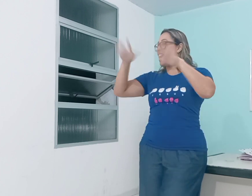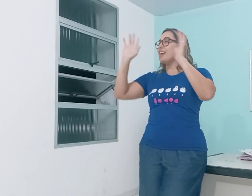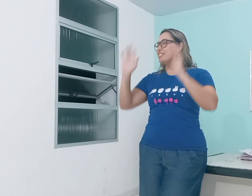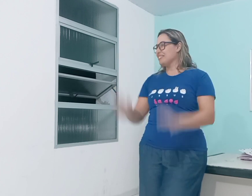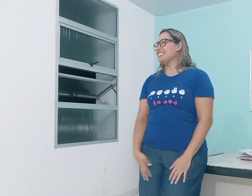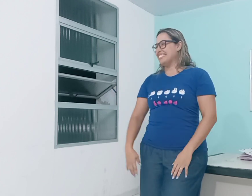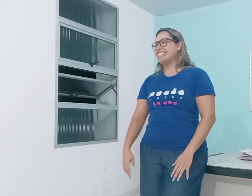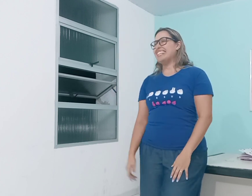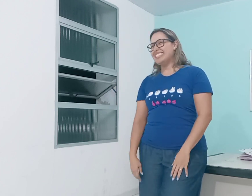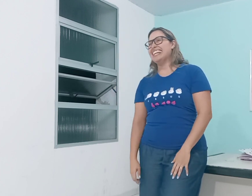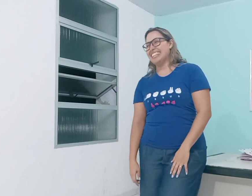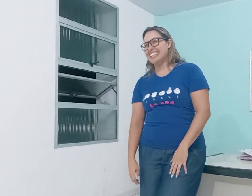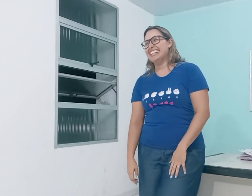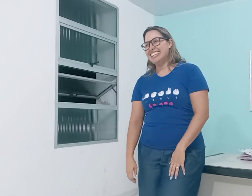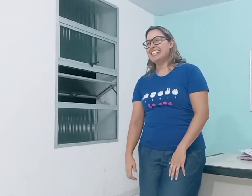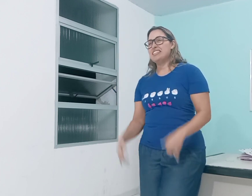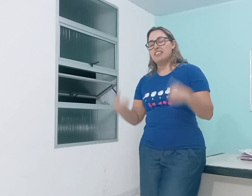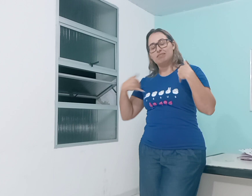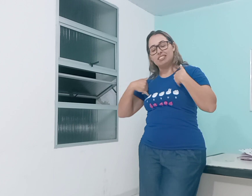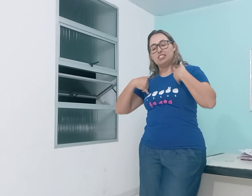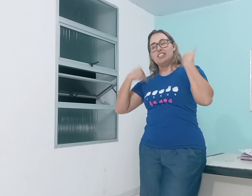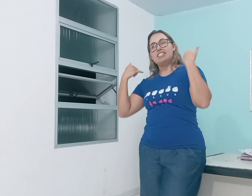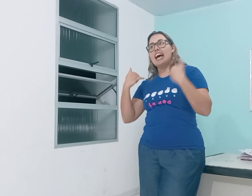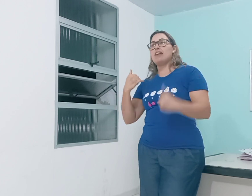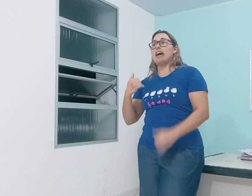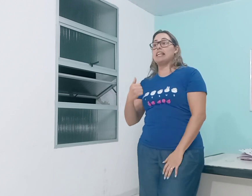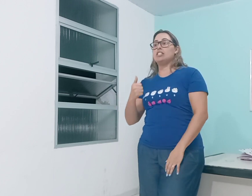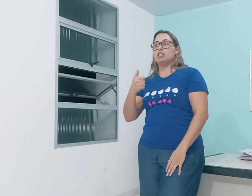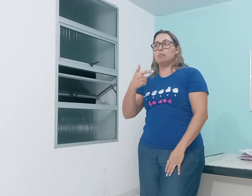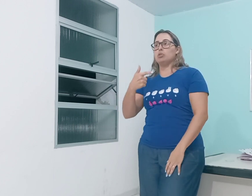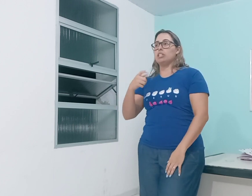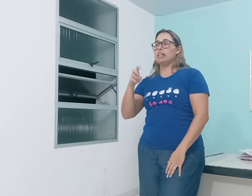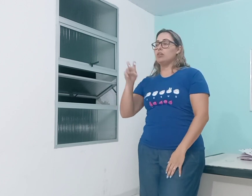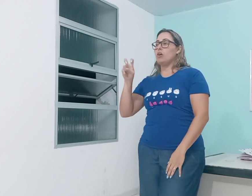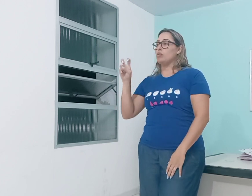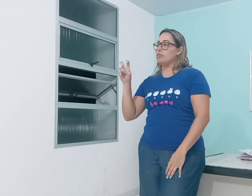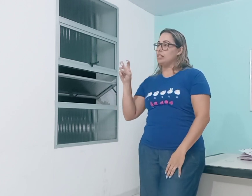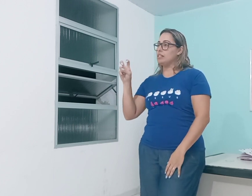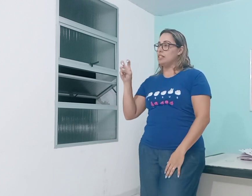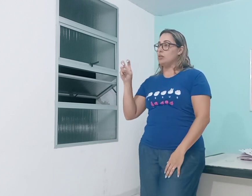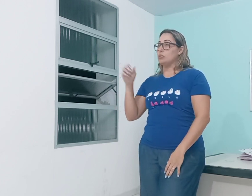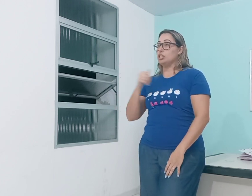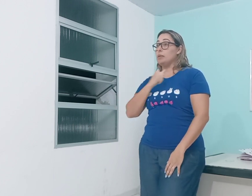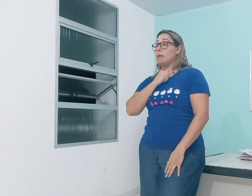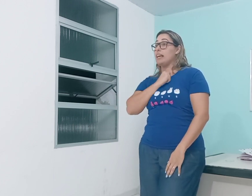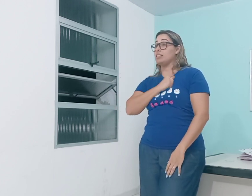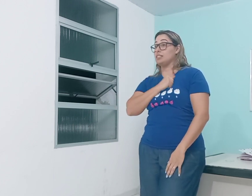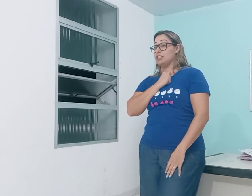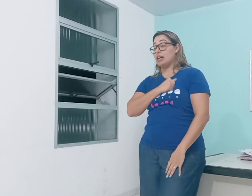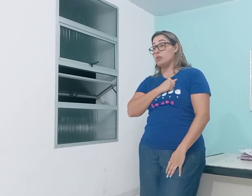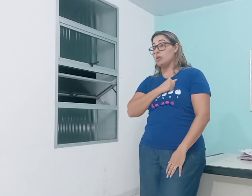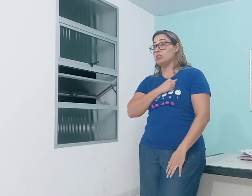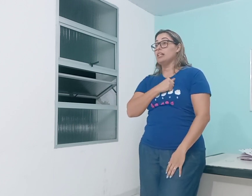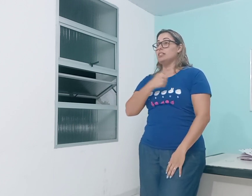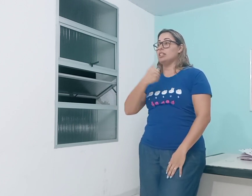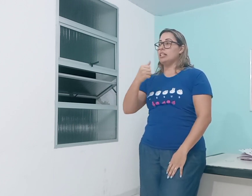direto, entendeu? Aniversário. Aqui dia, já puxei aqui logo, 25. De que mês? De agosto. De que